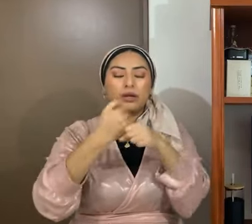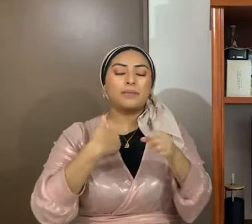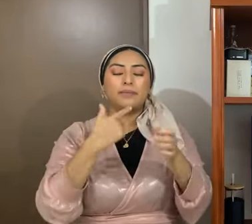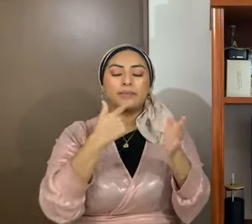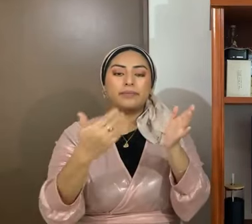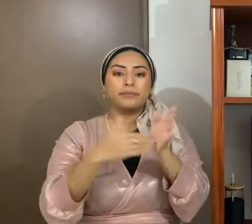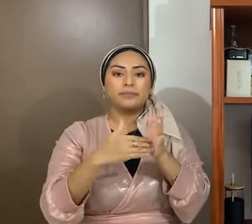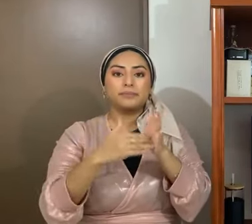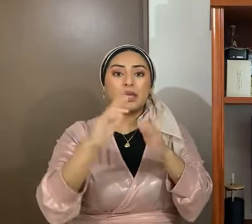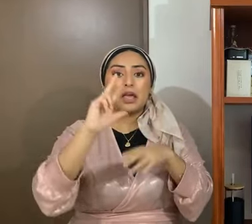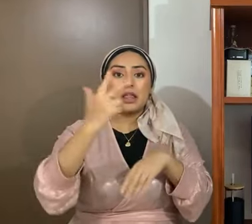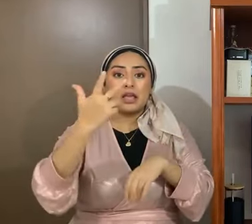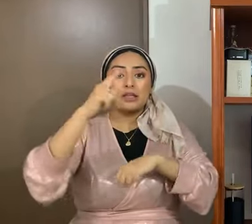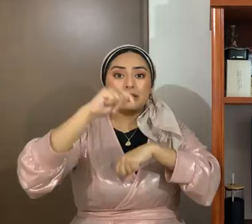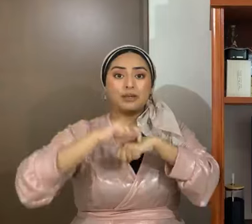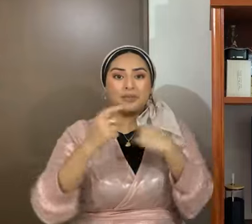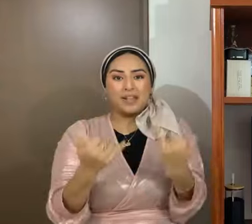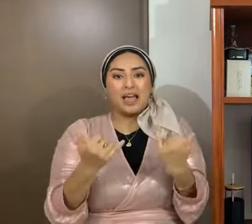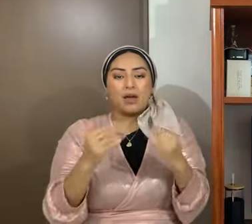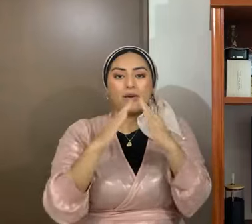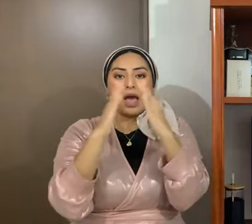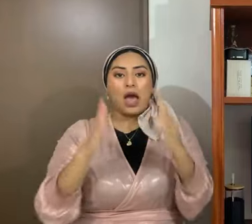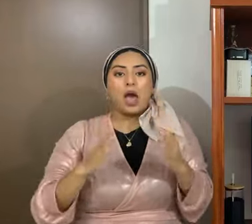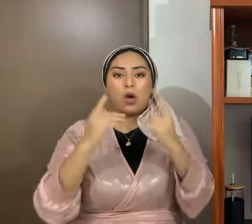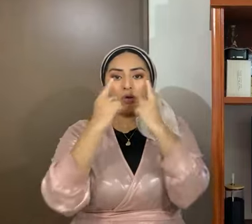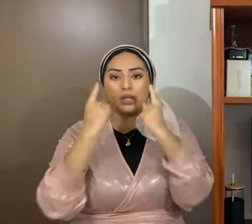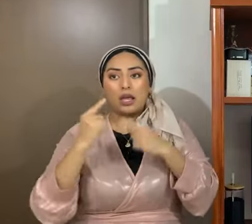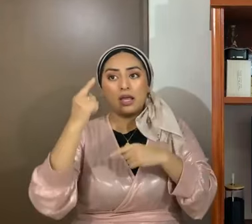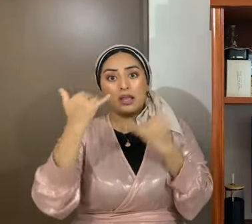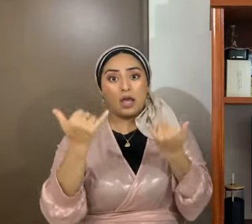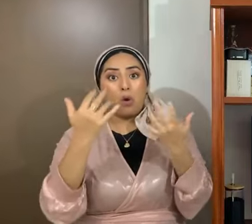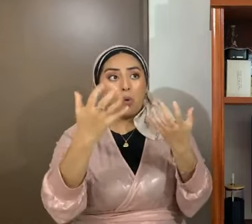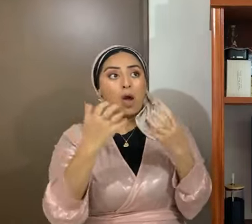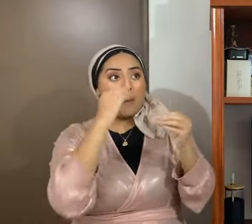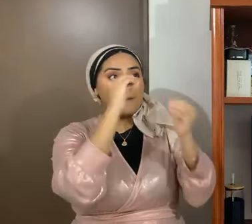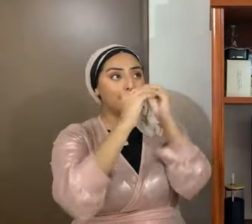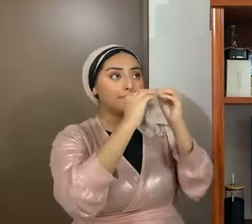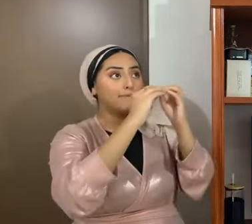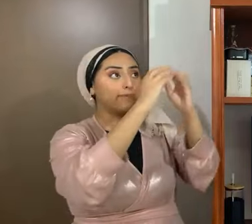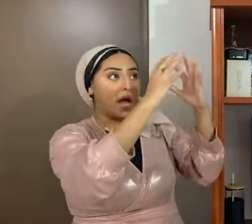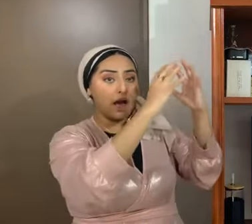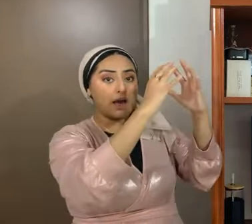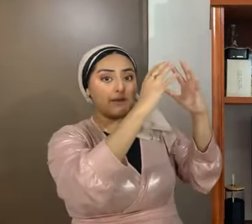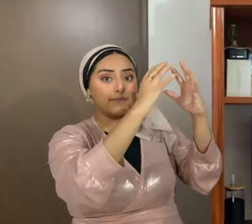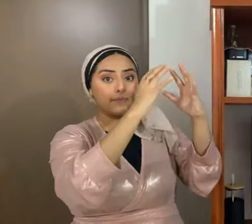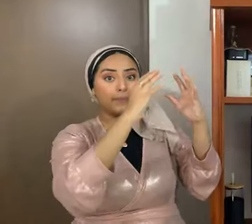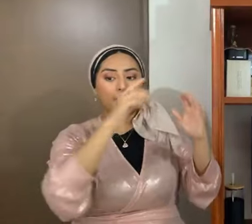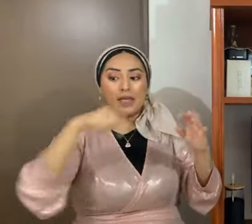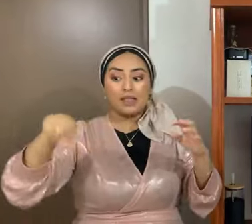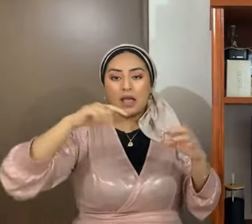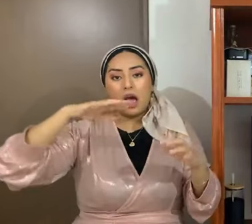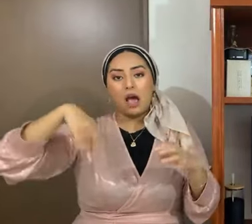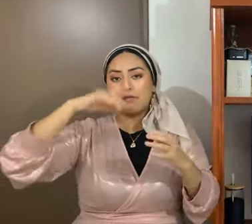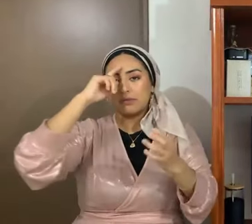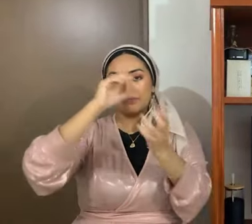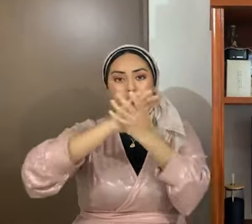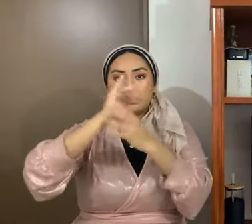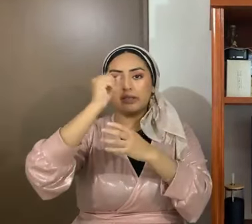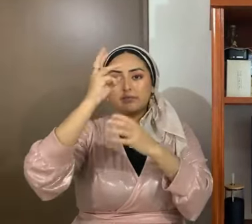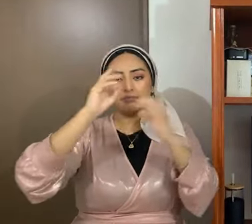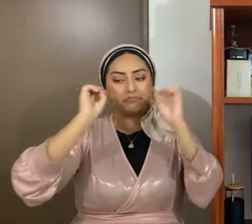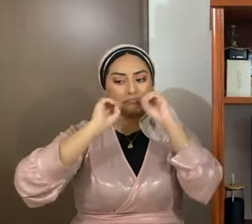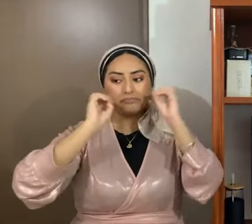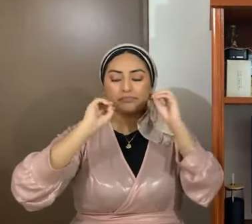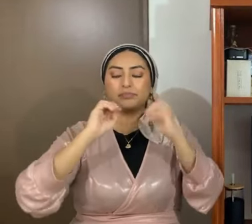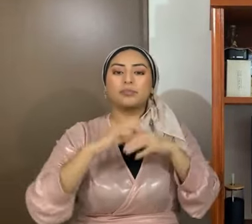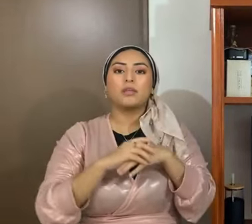decir. El tercer templo que quieren construir, la casa de Judá, que todavía no acepta a nuestro Adón Yahshua Mashiach, que todavía no creen